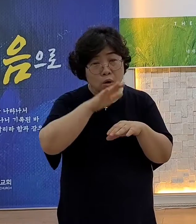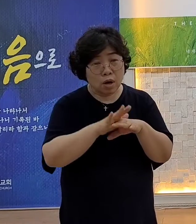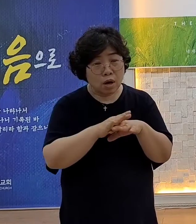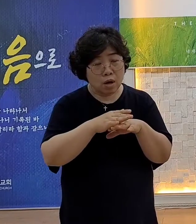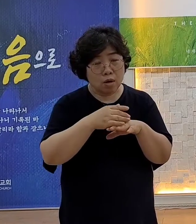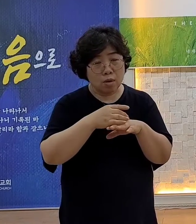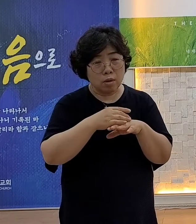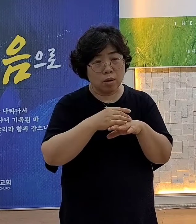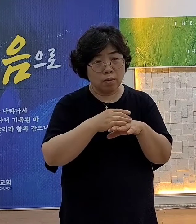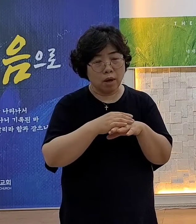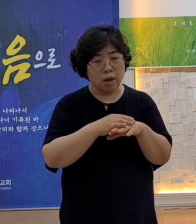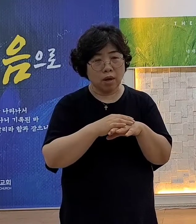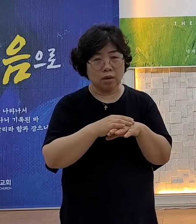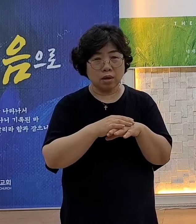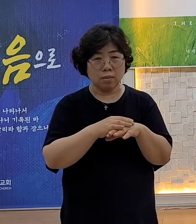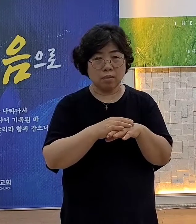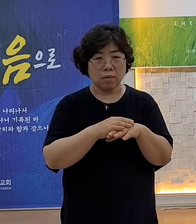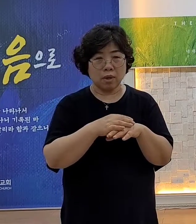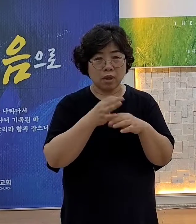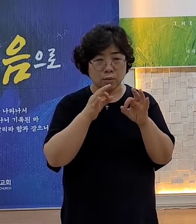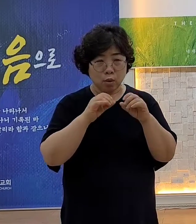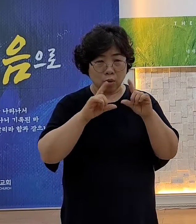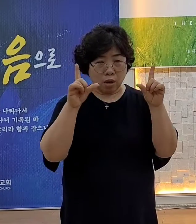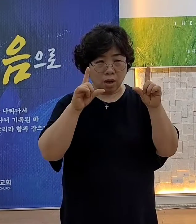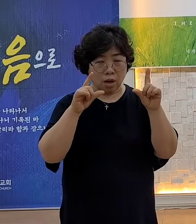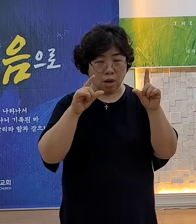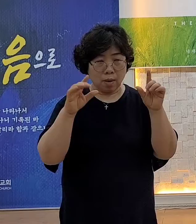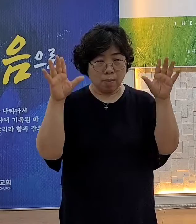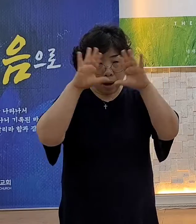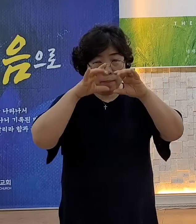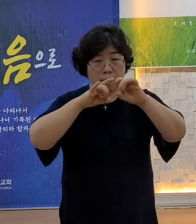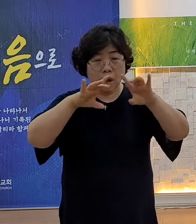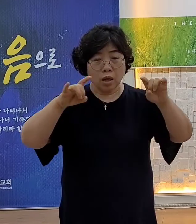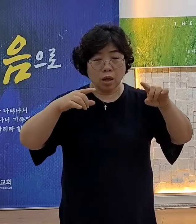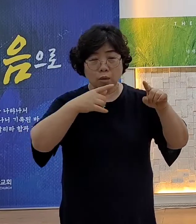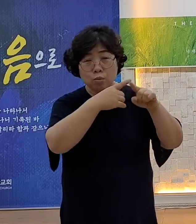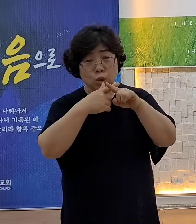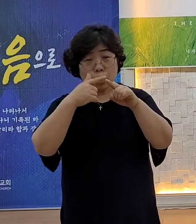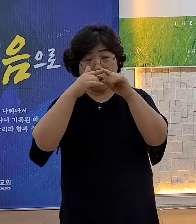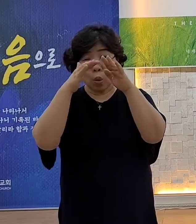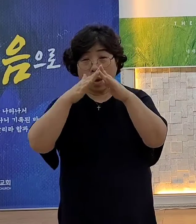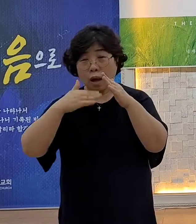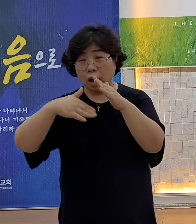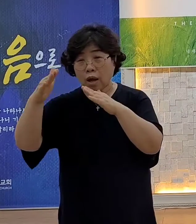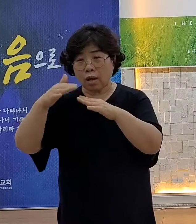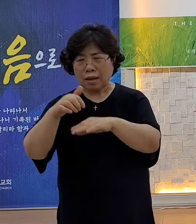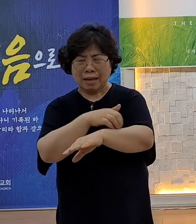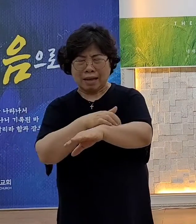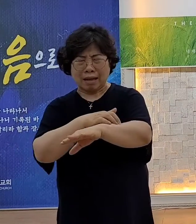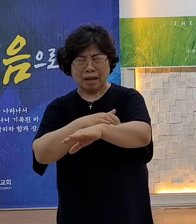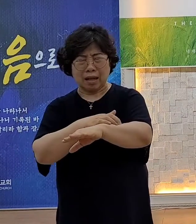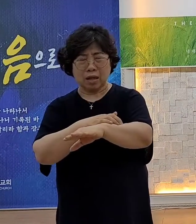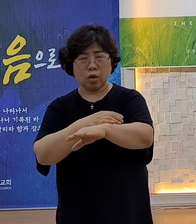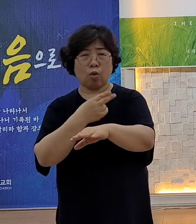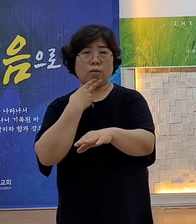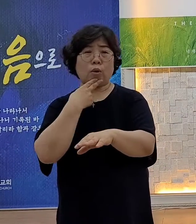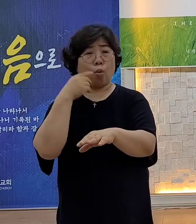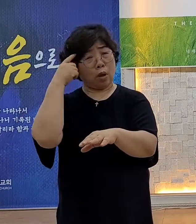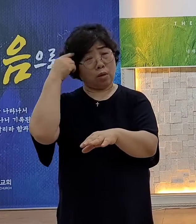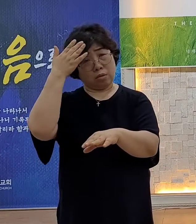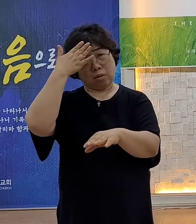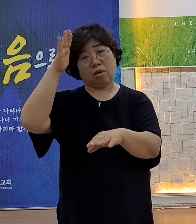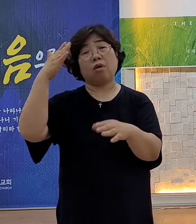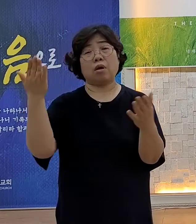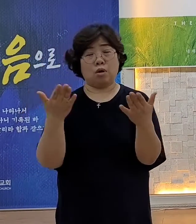가고 이게 하나도 저는 이상하거나 뭐 번거롭거나 이렇게 생각하는 게 아니고 당연한